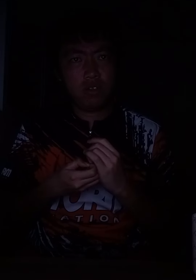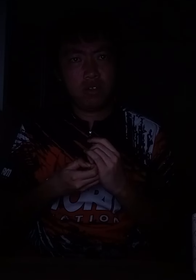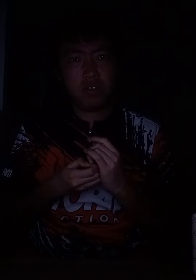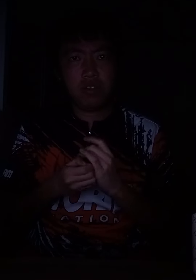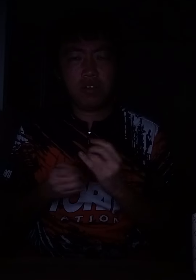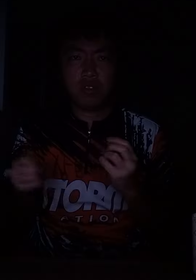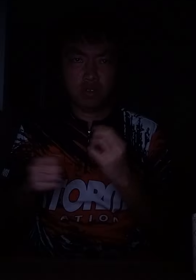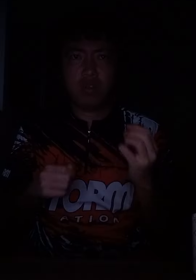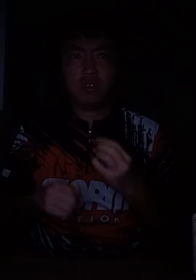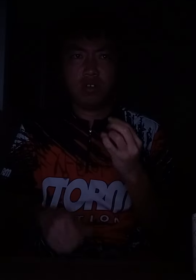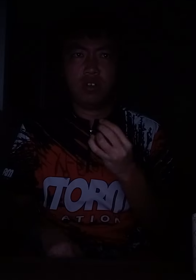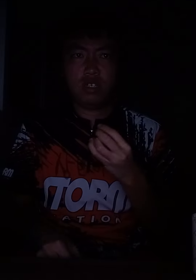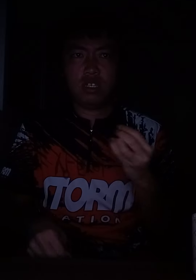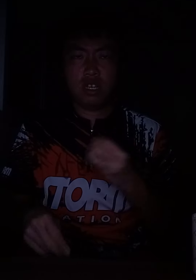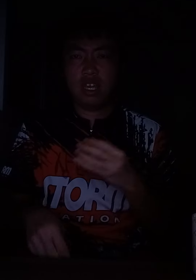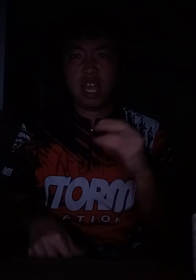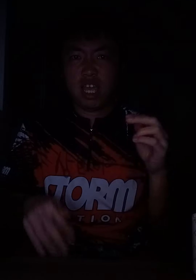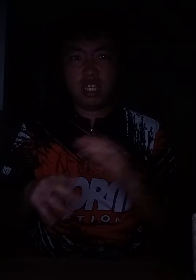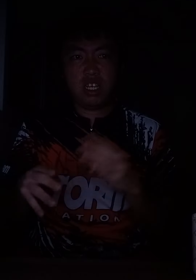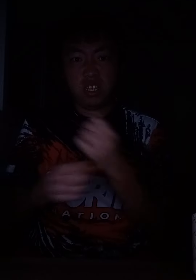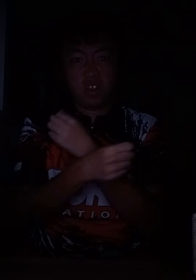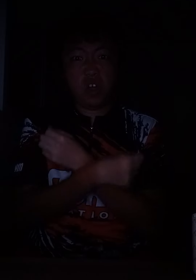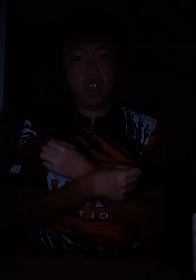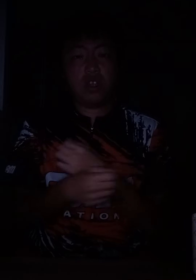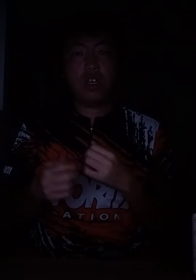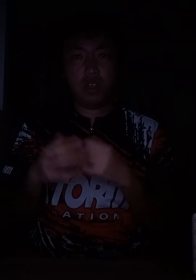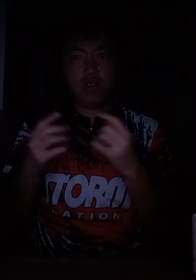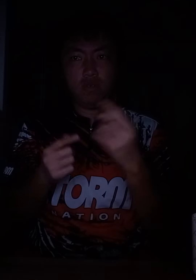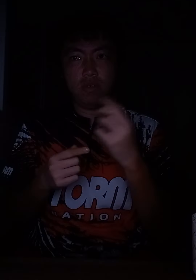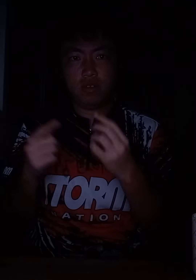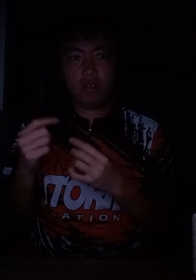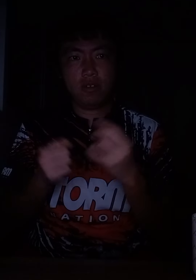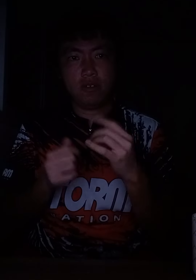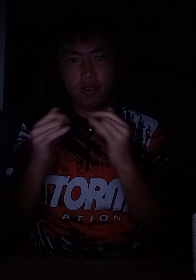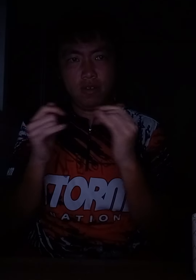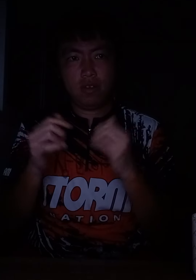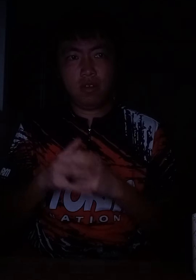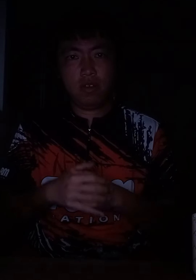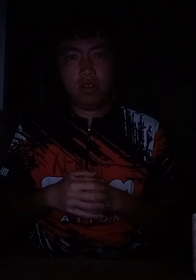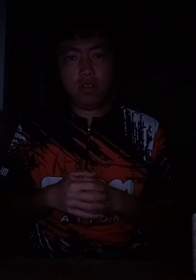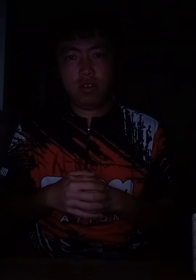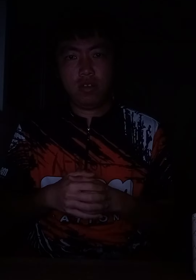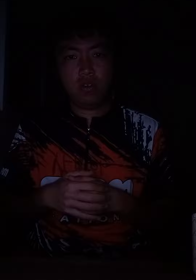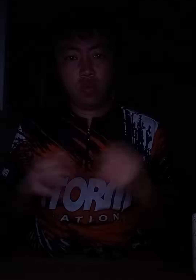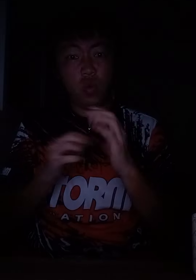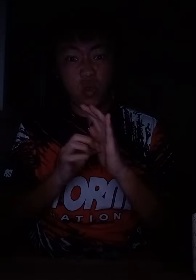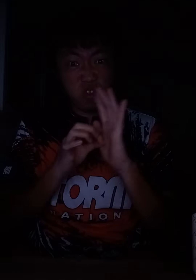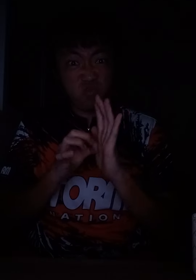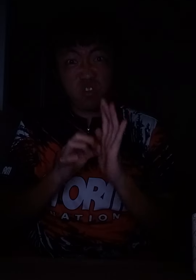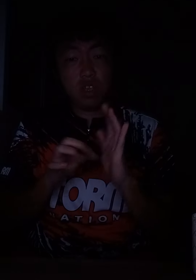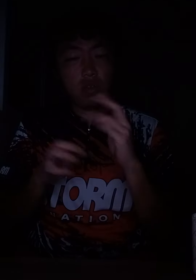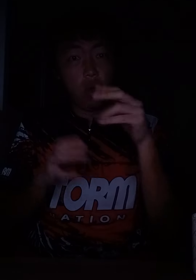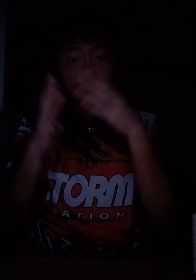복무요원은 소란을 피우는 남성 A씨를 껴안은 채 경찰이 올 때까지 기다립니다. 코로나19 때문에 거리두기가